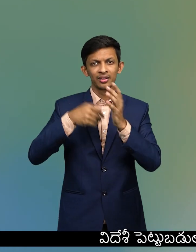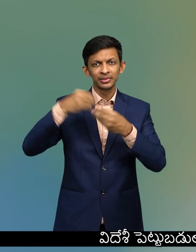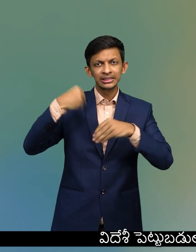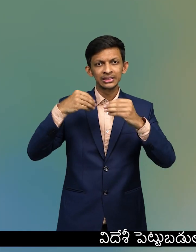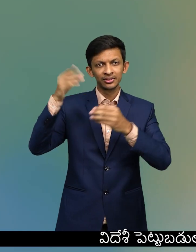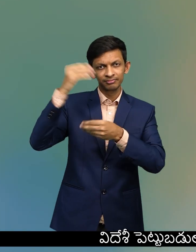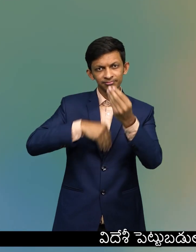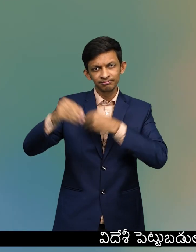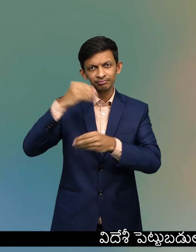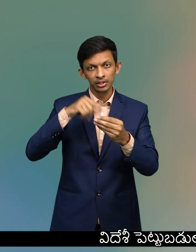సాధించవచ్చు.